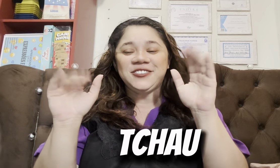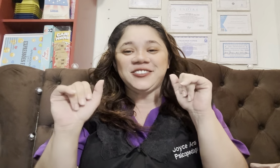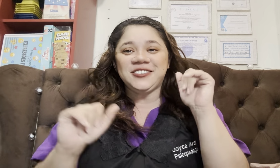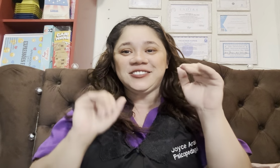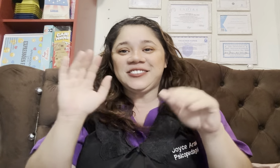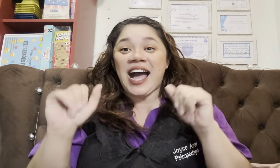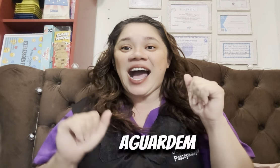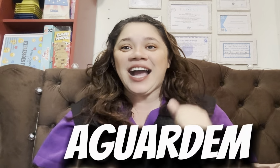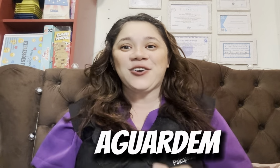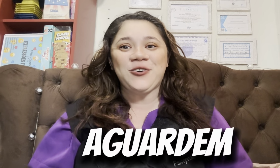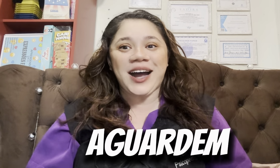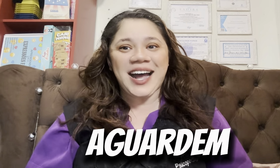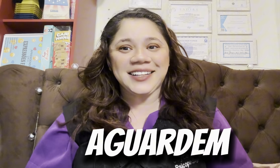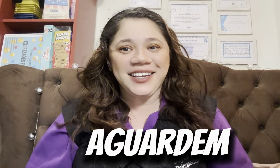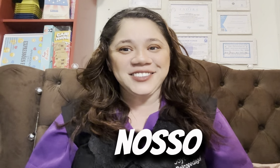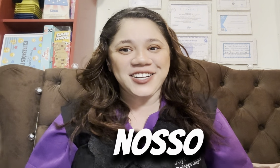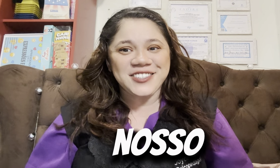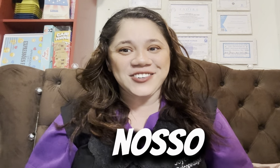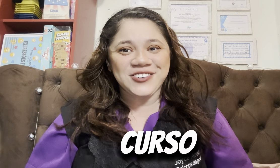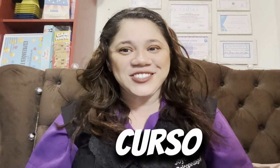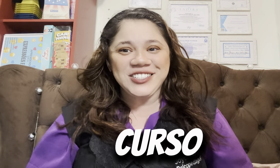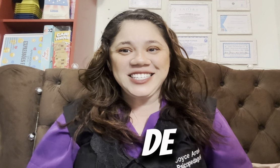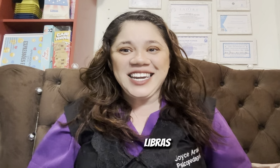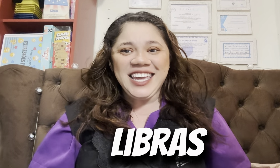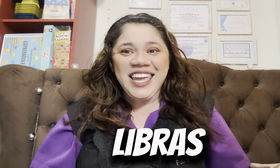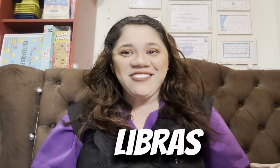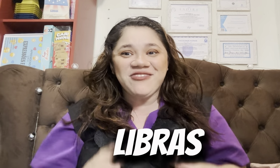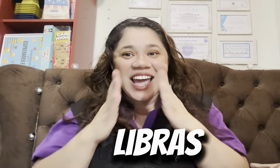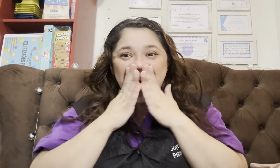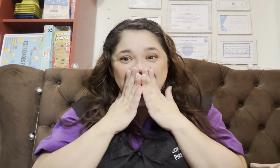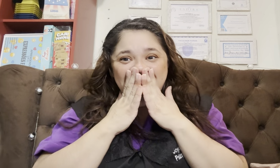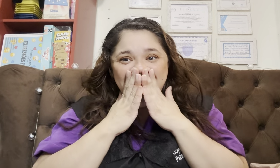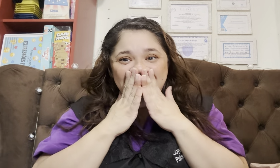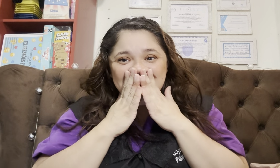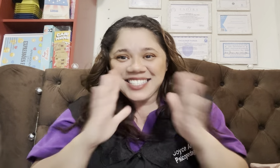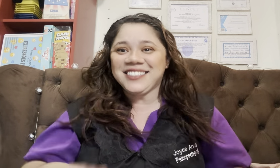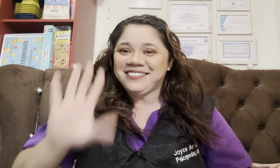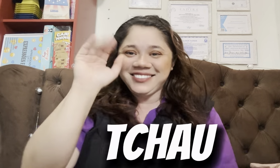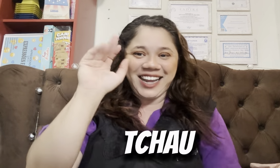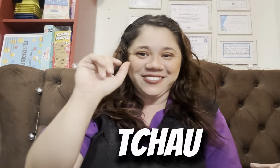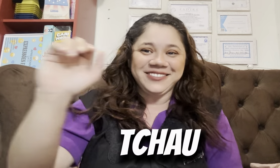Tchau. Aguardem nosso curso de Libras. Tchau.